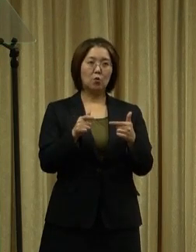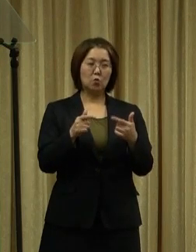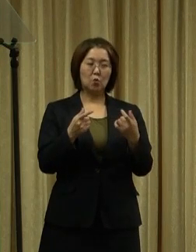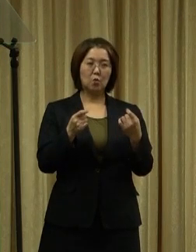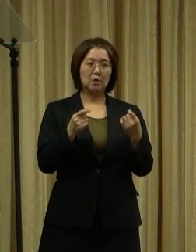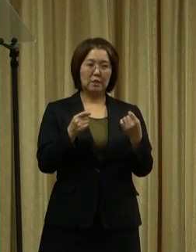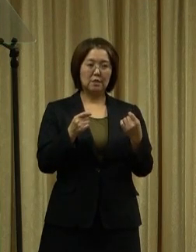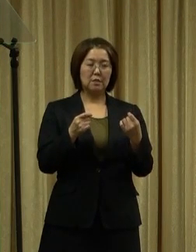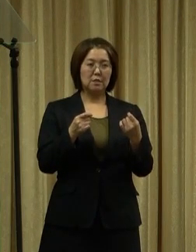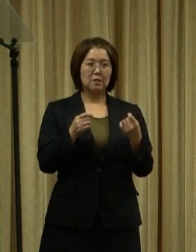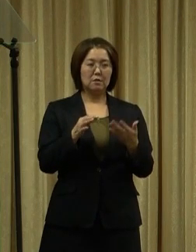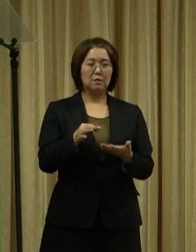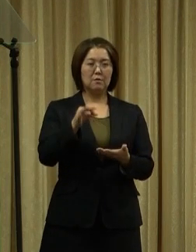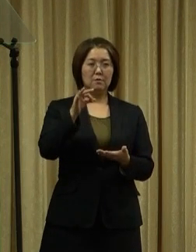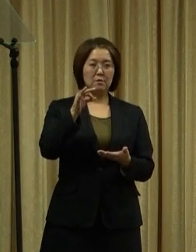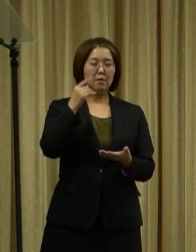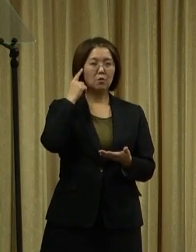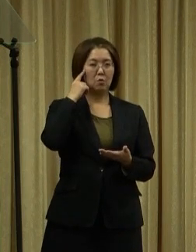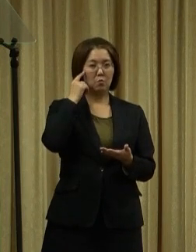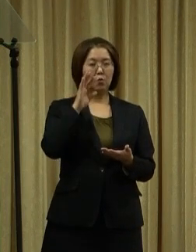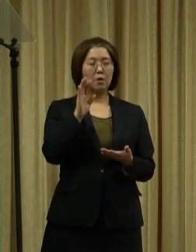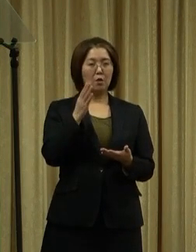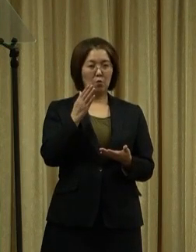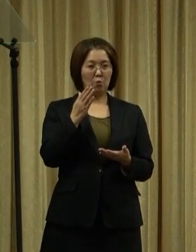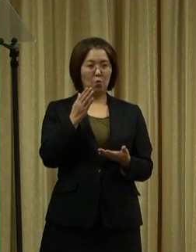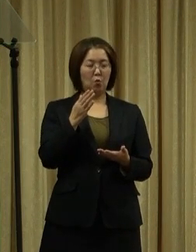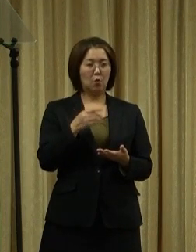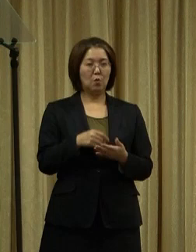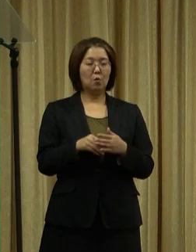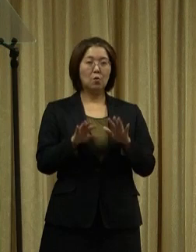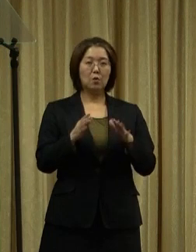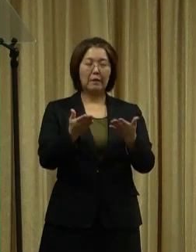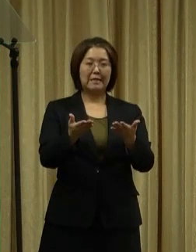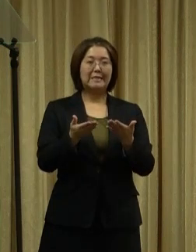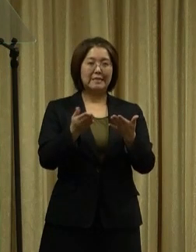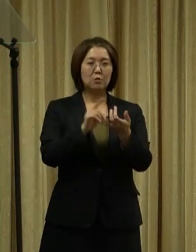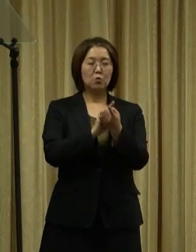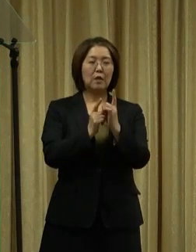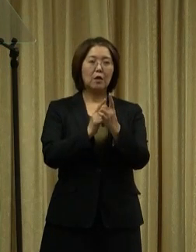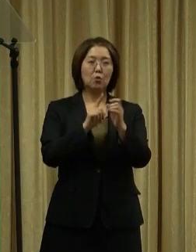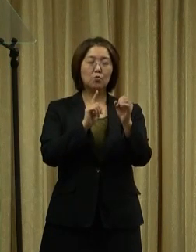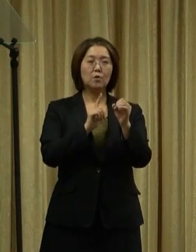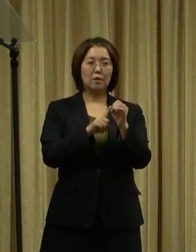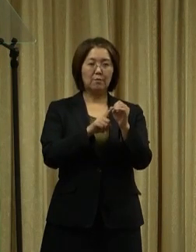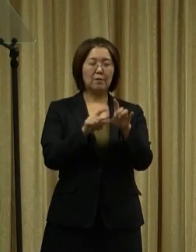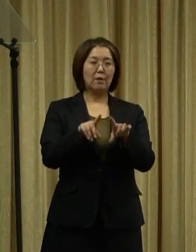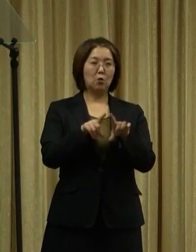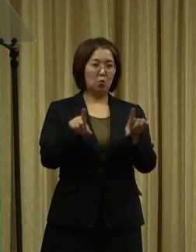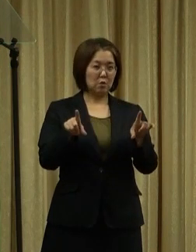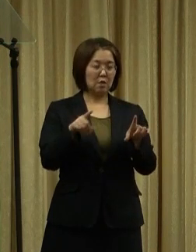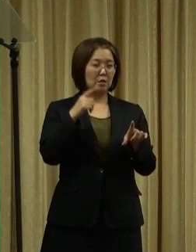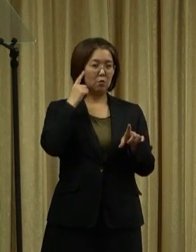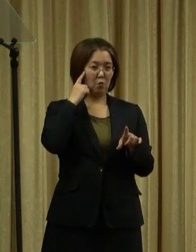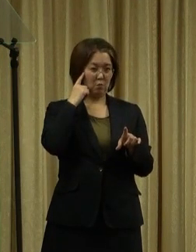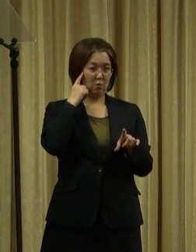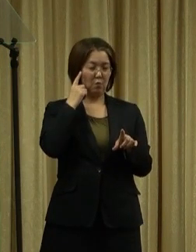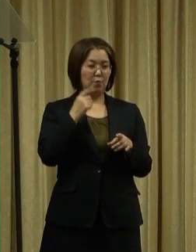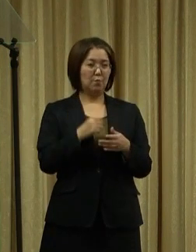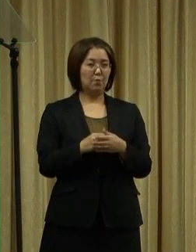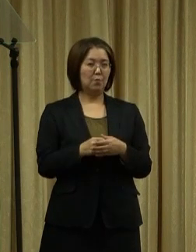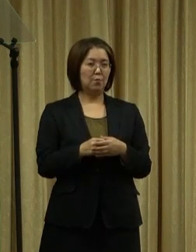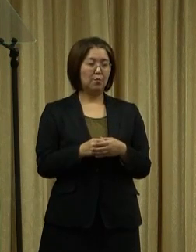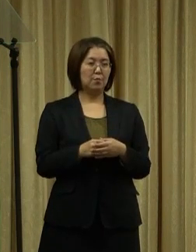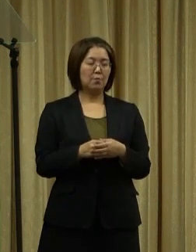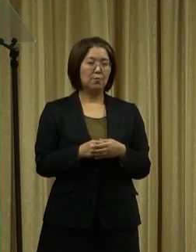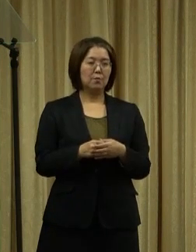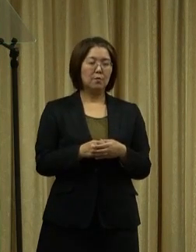した財政が続いていると思うんですけれども、今回も地震対応で、当然の措置だとは思うんですけれども、このままこの